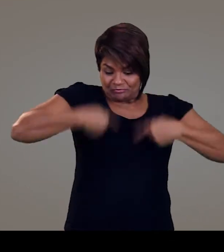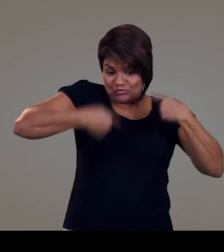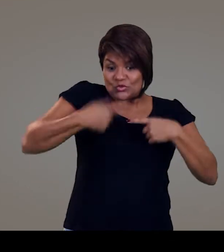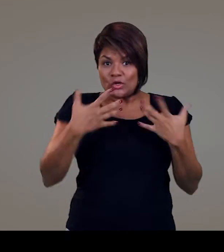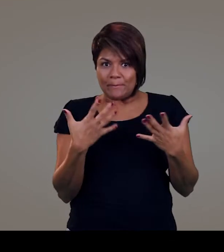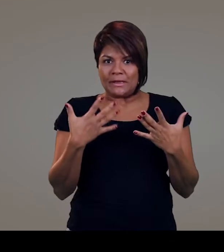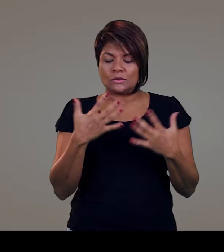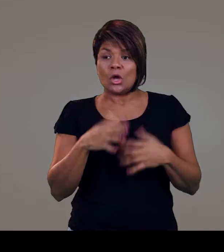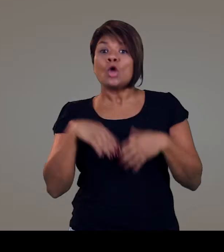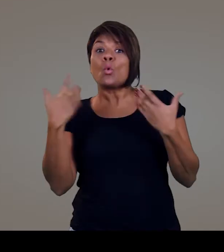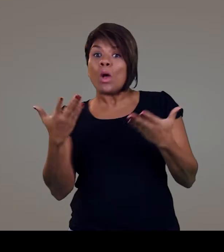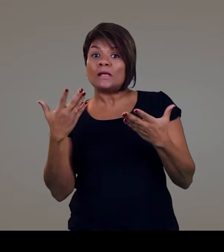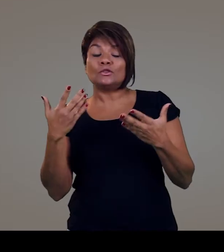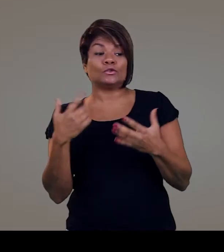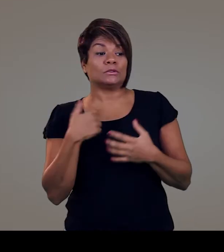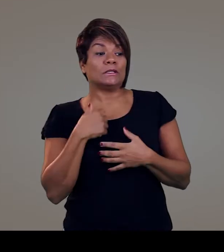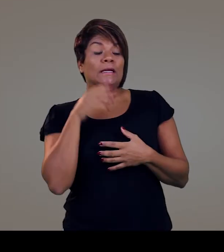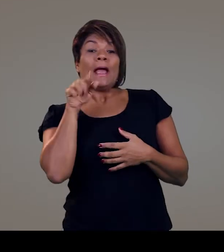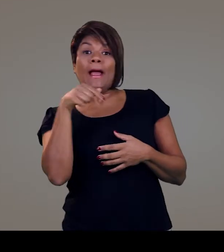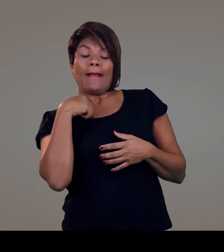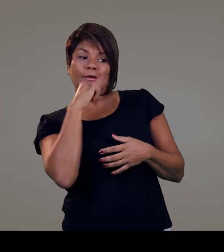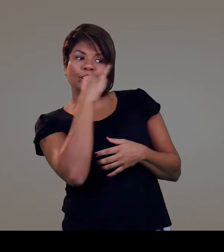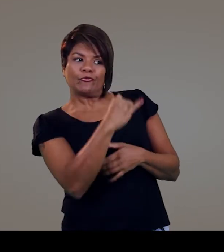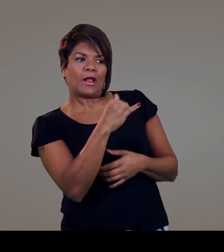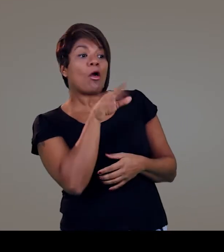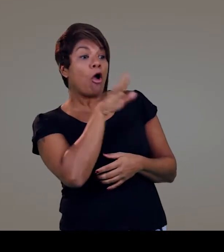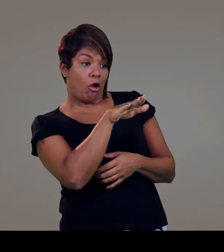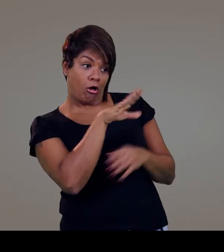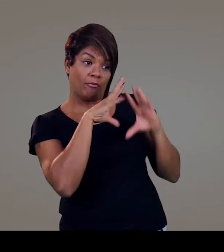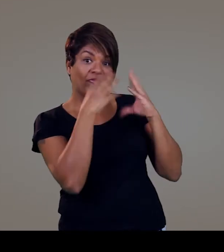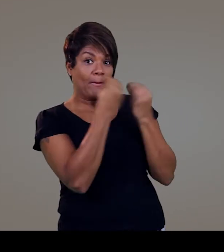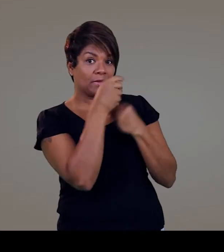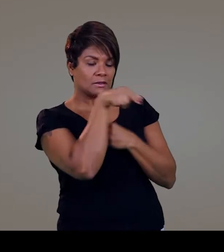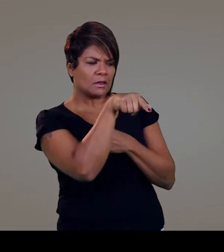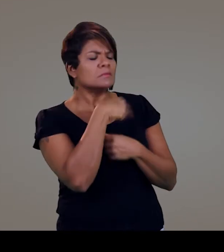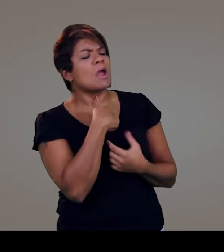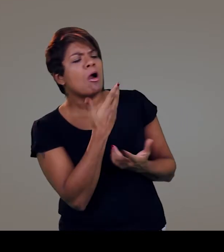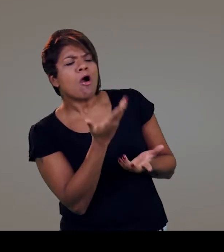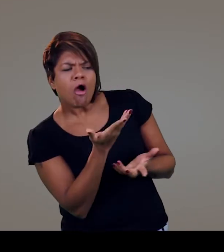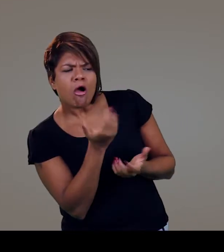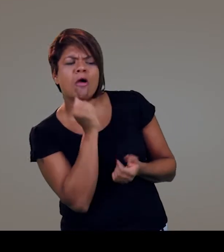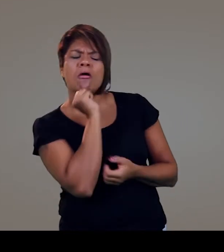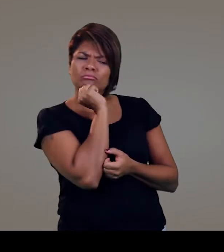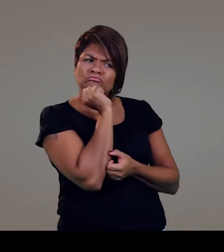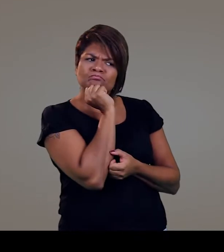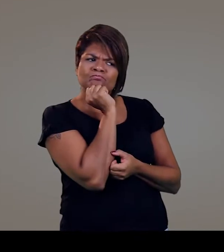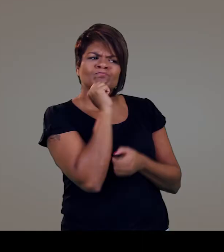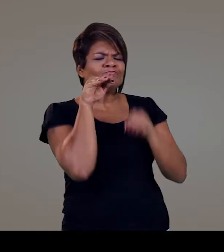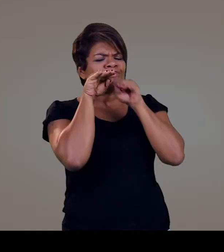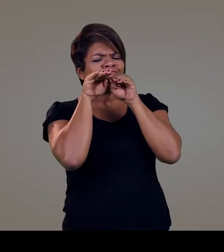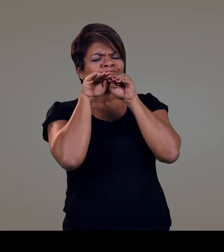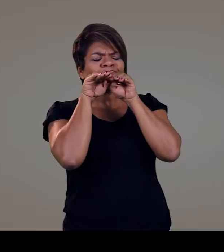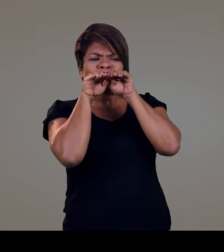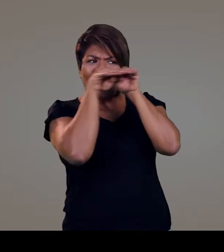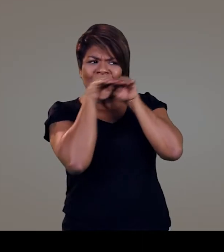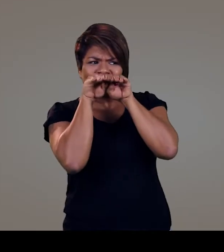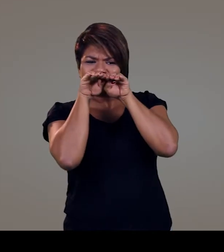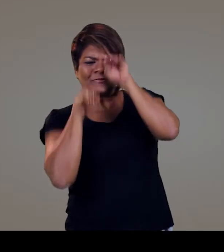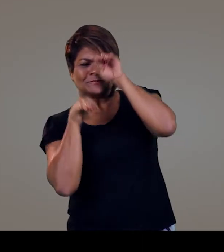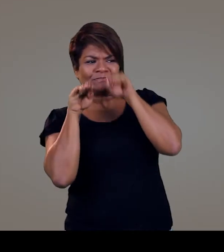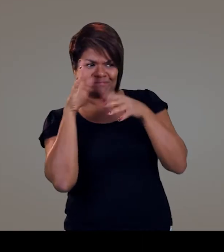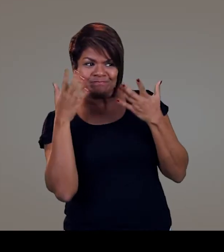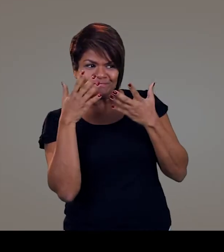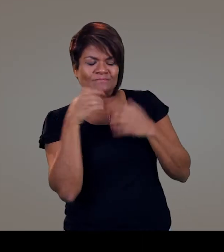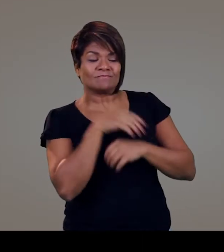está correspondendo a esses padrões, nós temos que ter alguns cuidados, né, para fazer isso, porque você